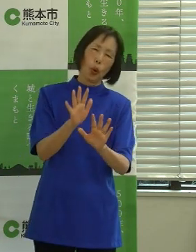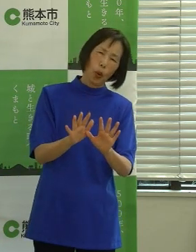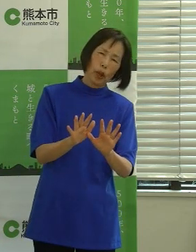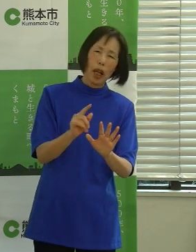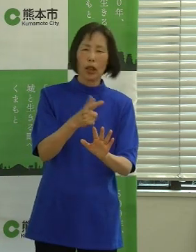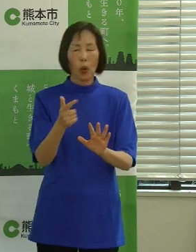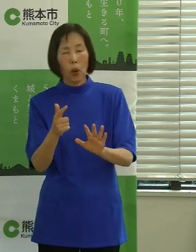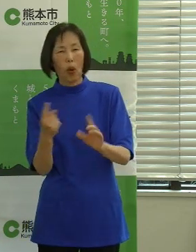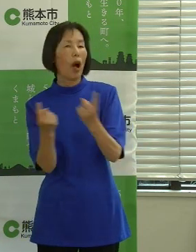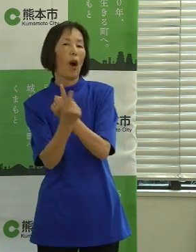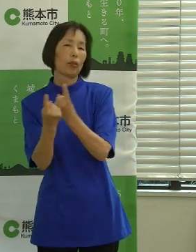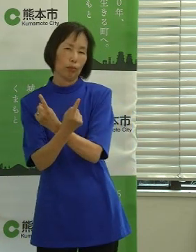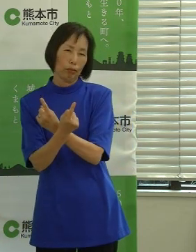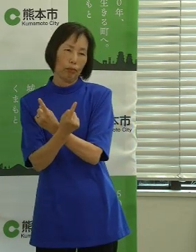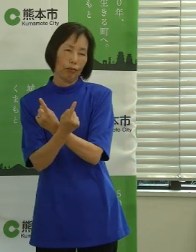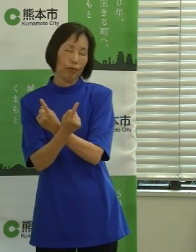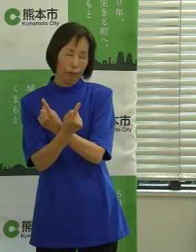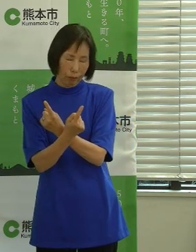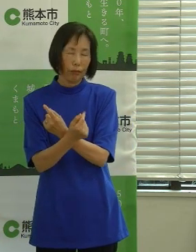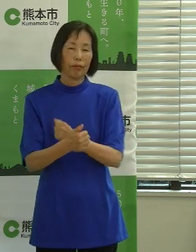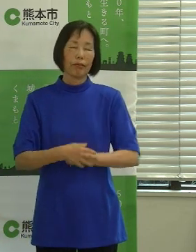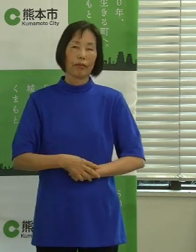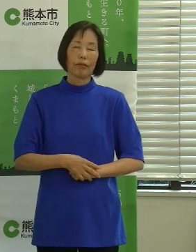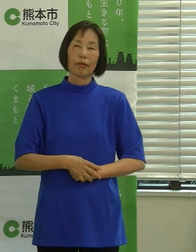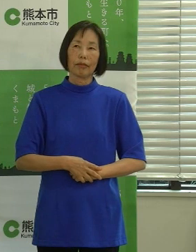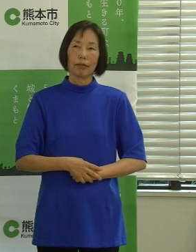あるということで、いろいろな